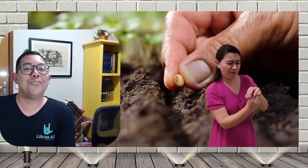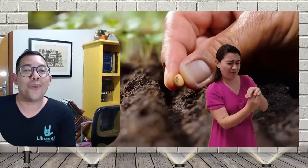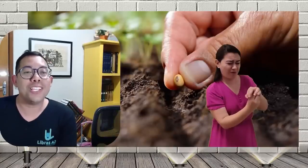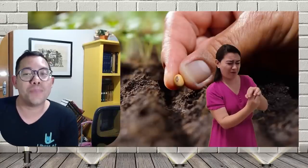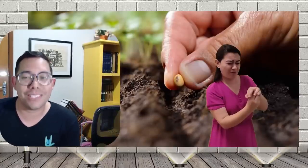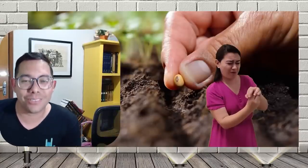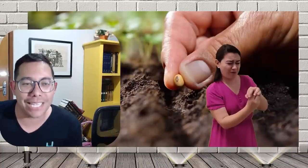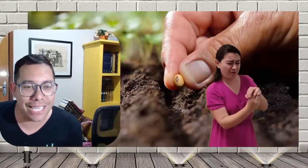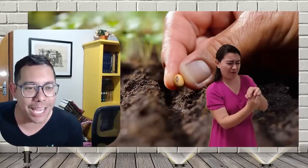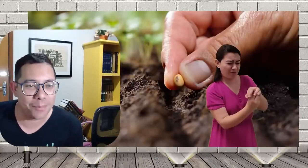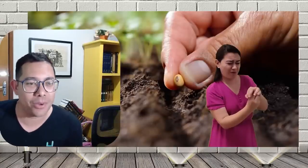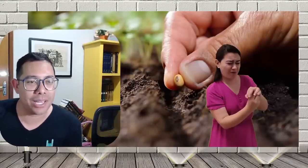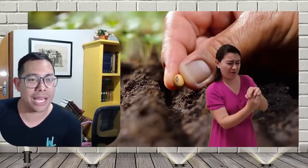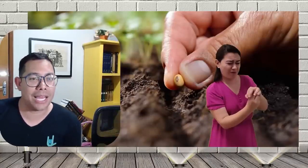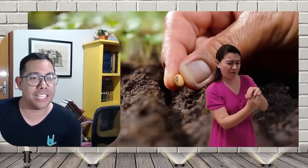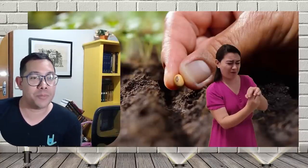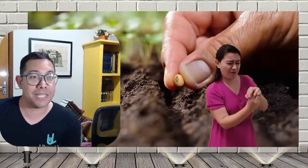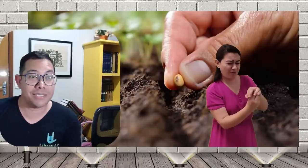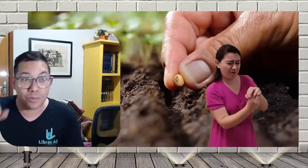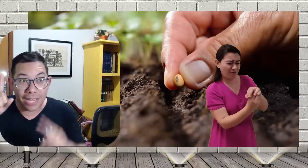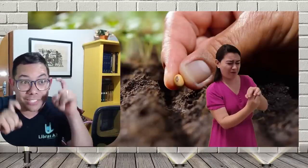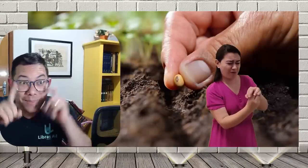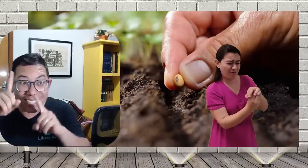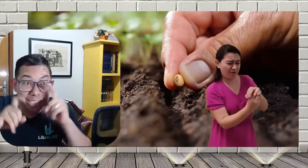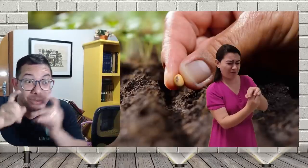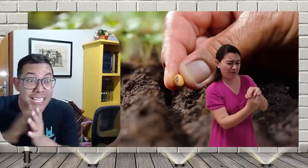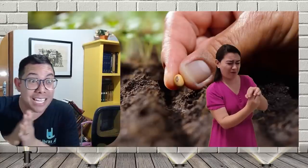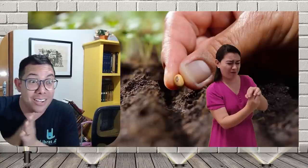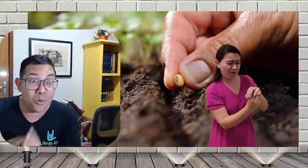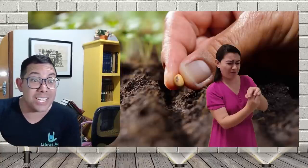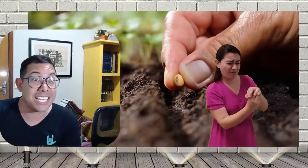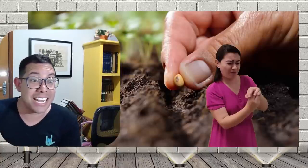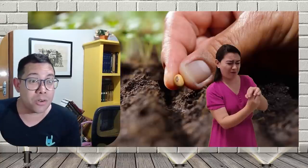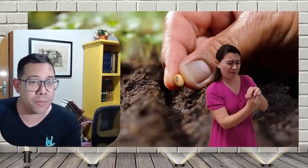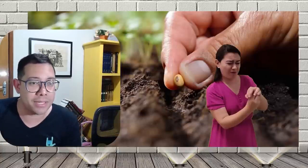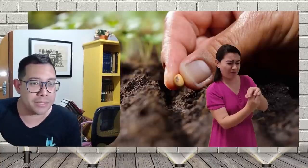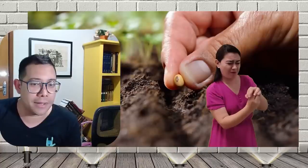Olha a expressão da Kerma. Olha lá. A expressão, né? A expressão dela. Olha lá como é que tá.